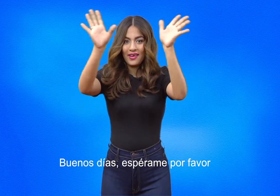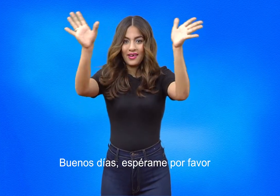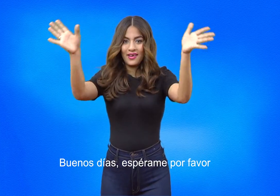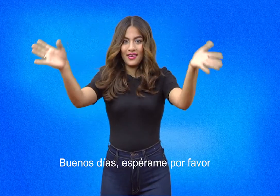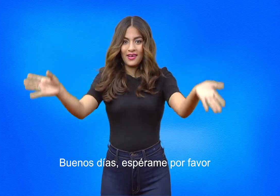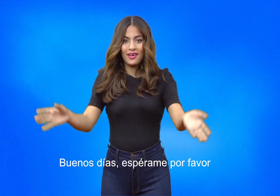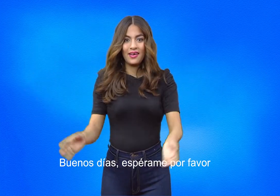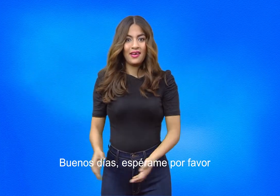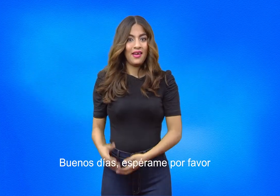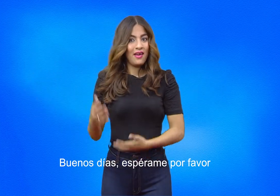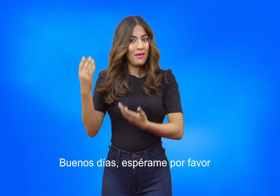Buenos días.